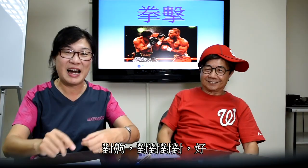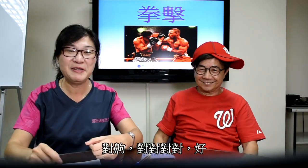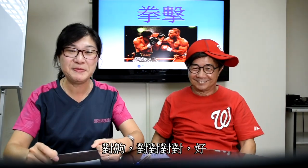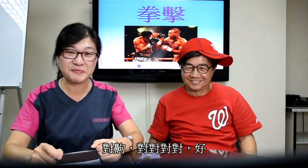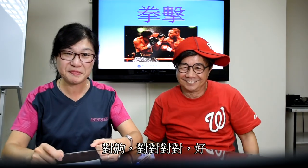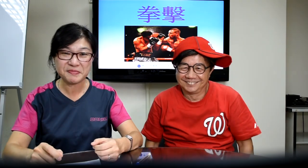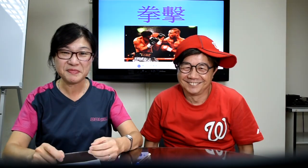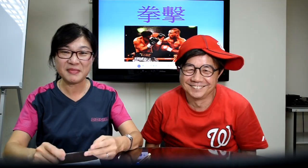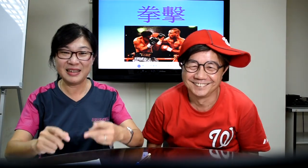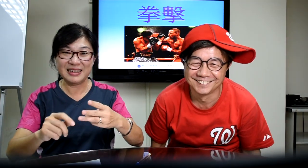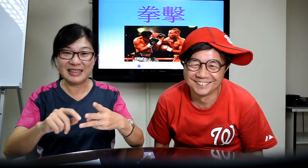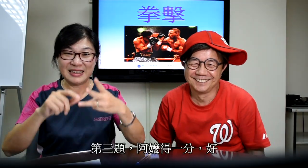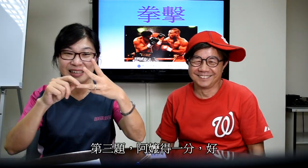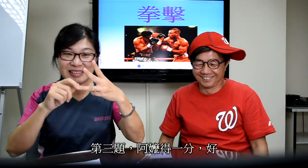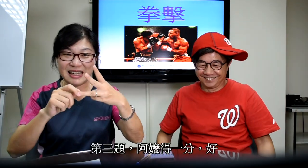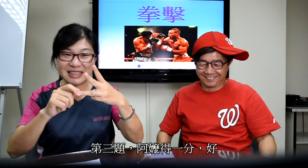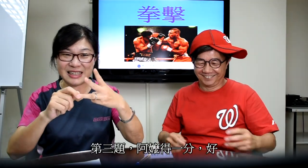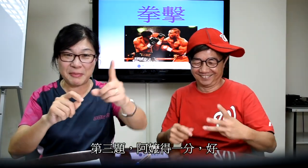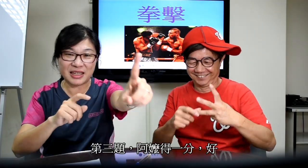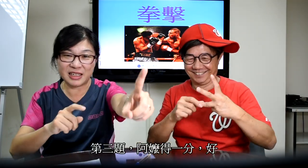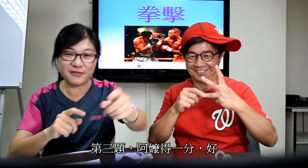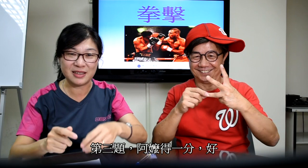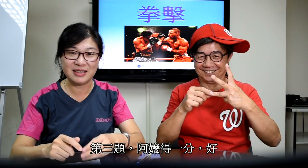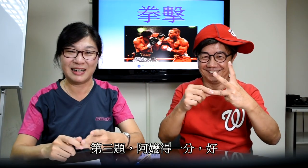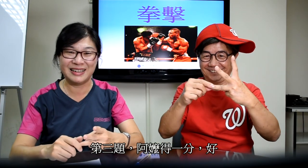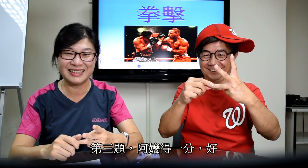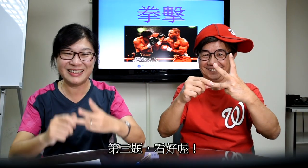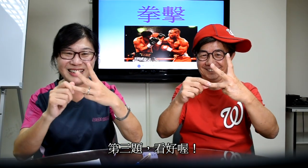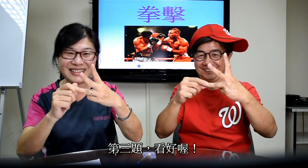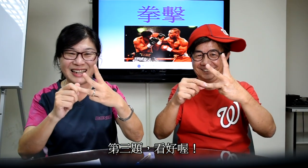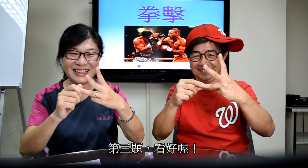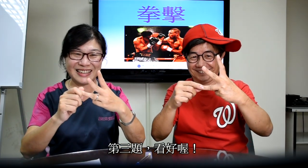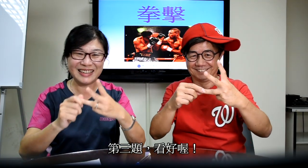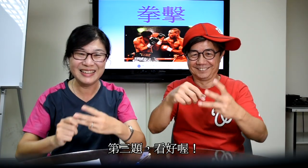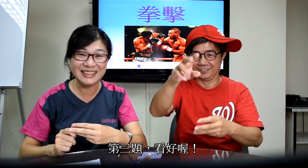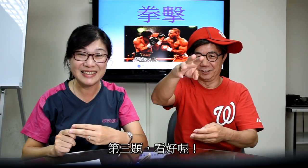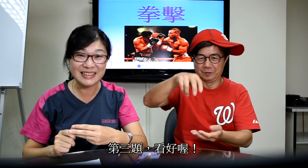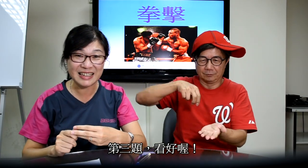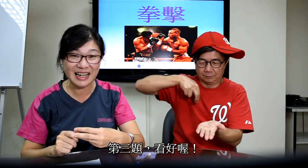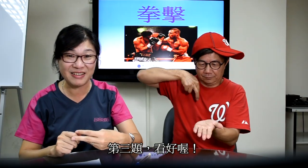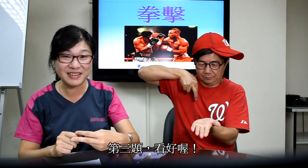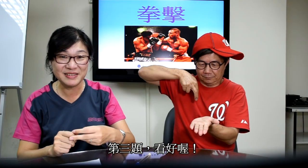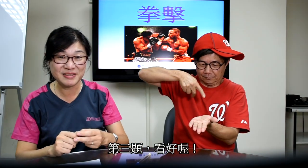好。第三题，阿嬷得一分，好，第三题，看好